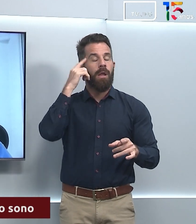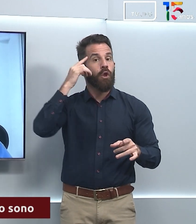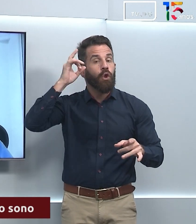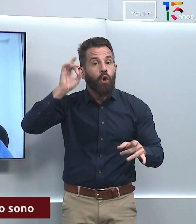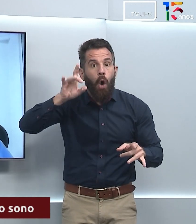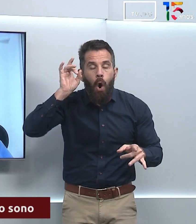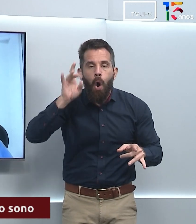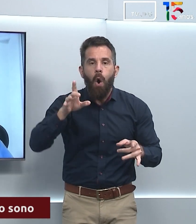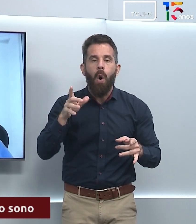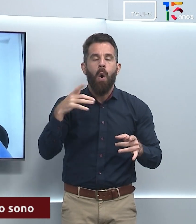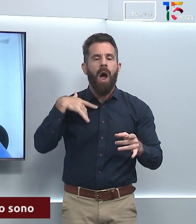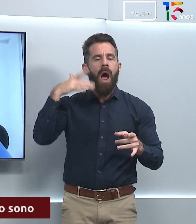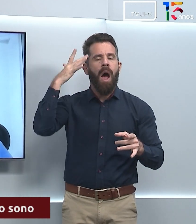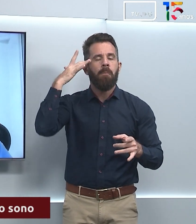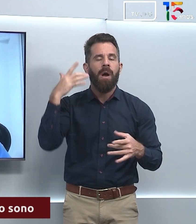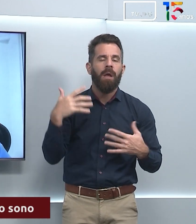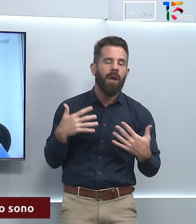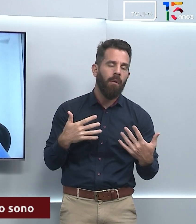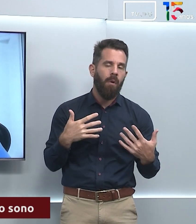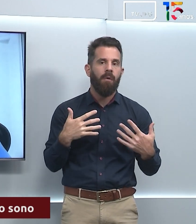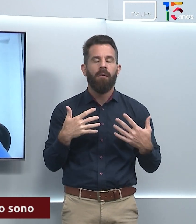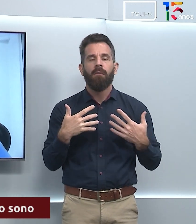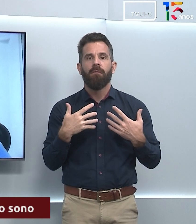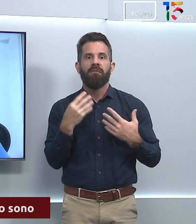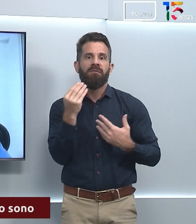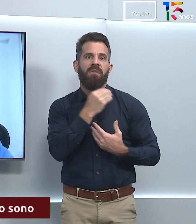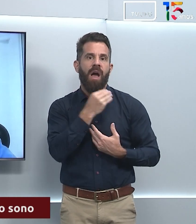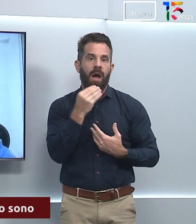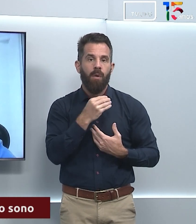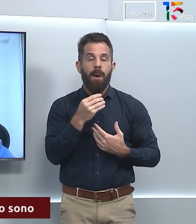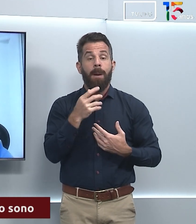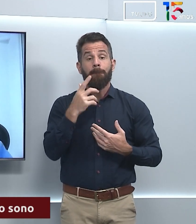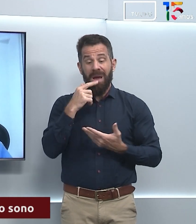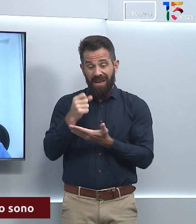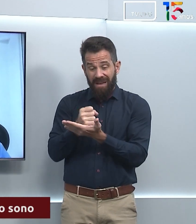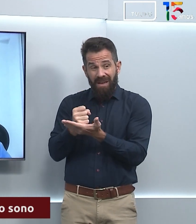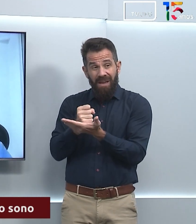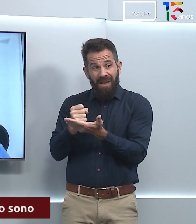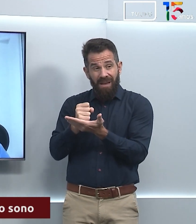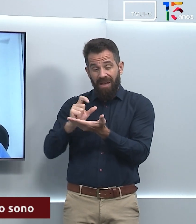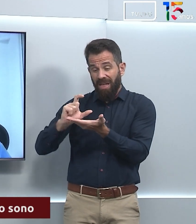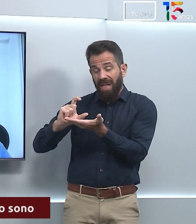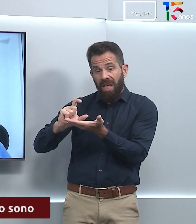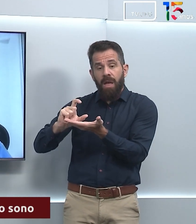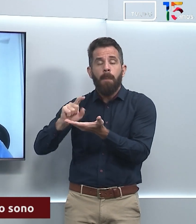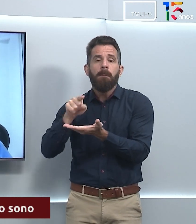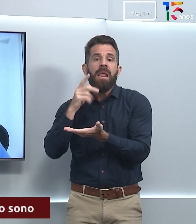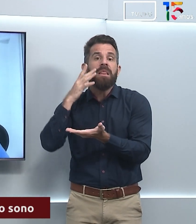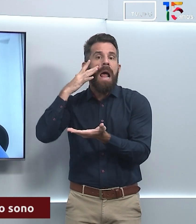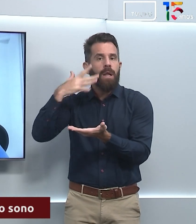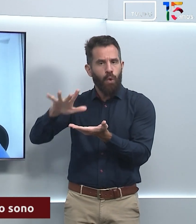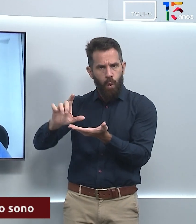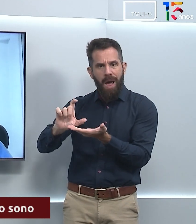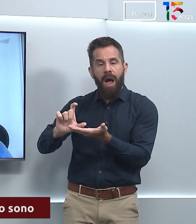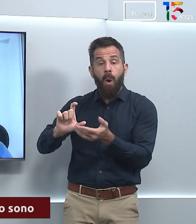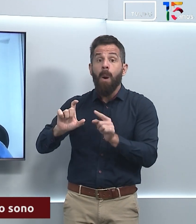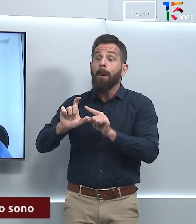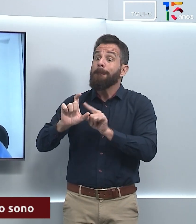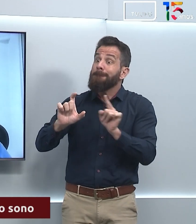dia. Então, não é porque é uma coisa natural que ela não vai fazer mal. Ela pode, dependendo da dose, fazer mal sim, a pessoa